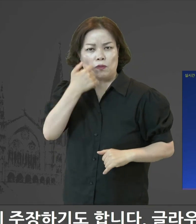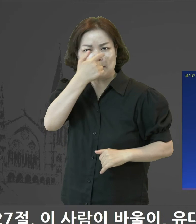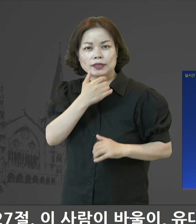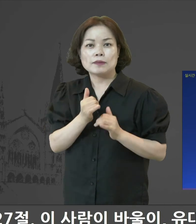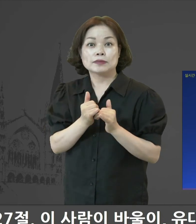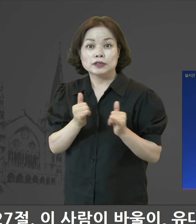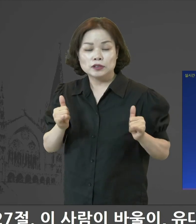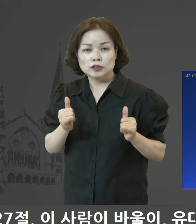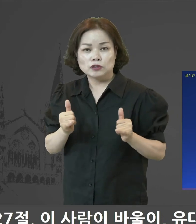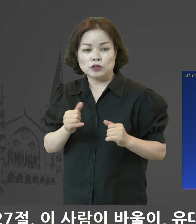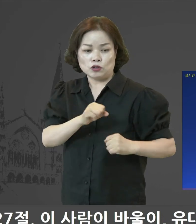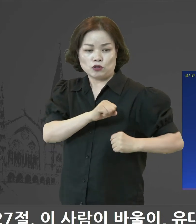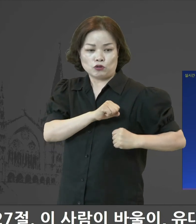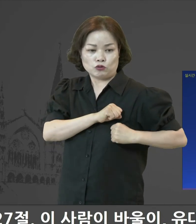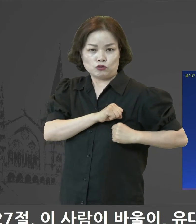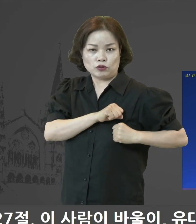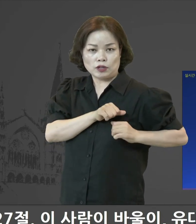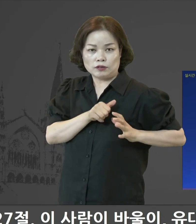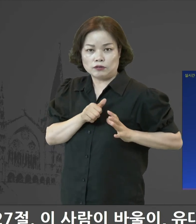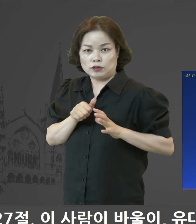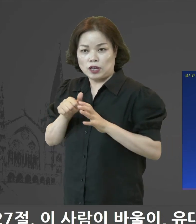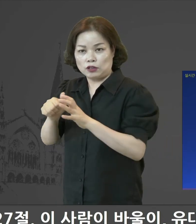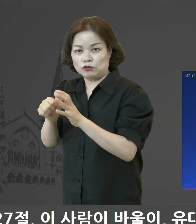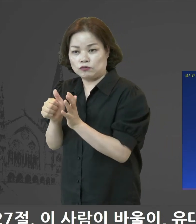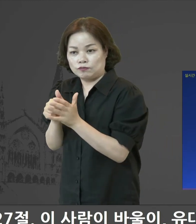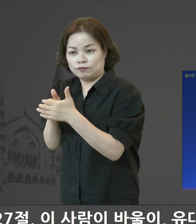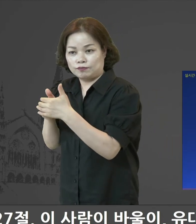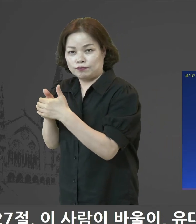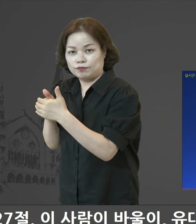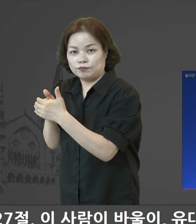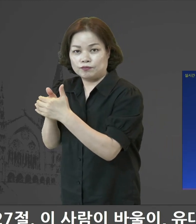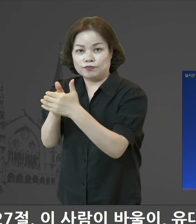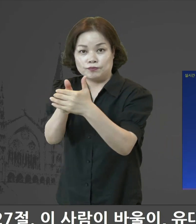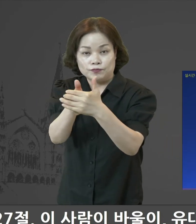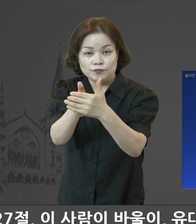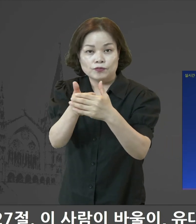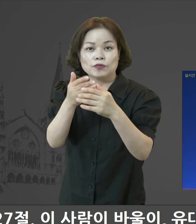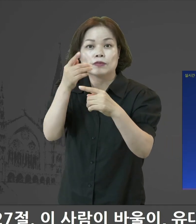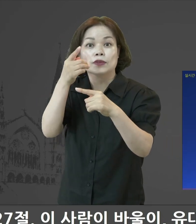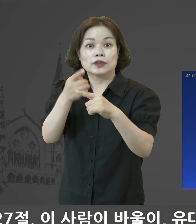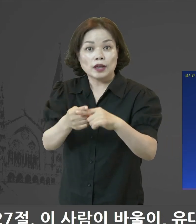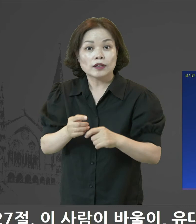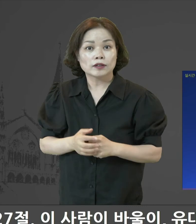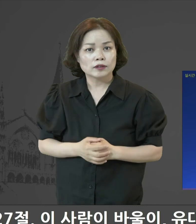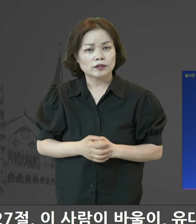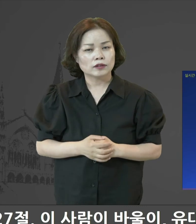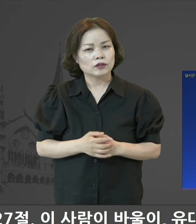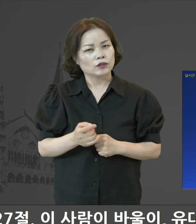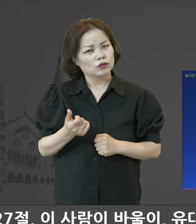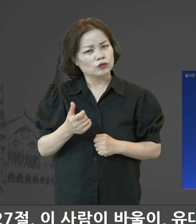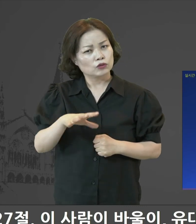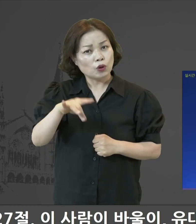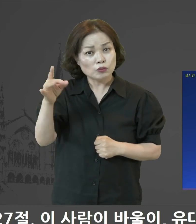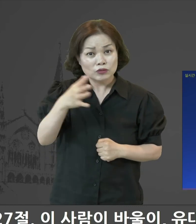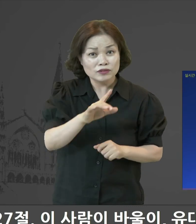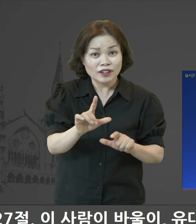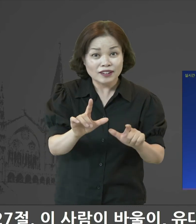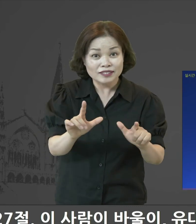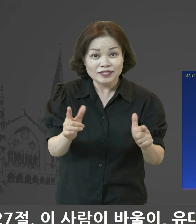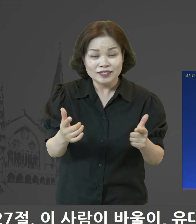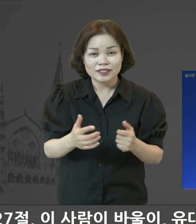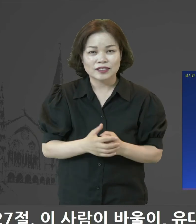알고 군대를 거느리고 가서 구원하였다가, 요건 조금 왜곡이 있죠. 처음부터 그런 건